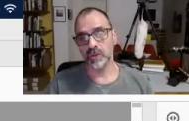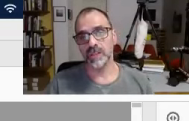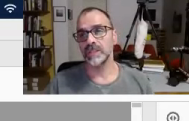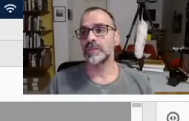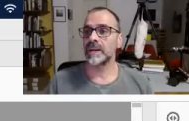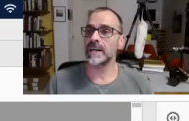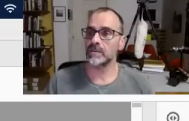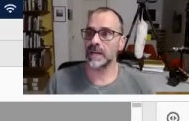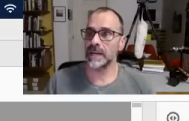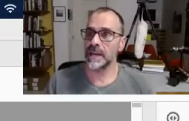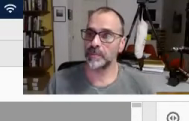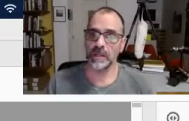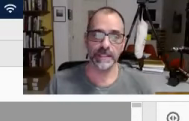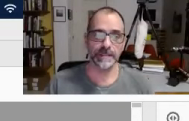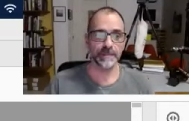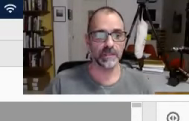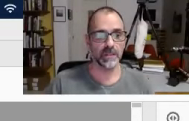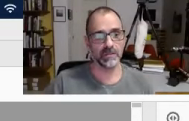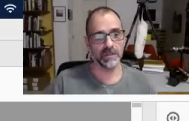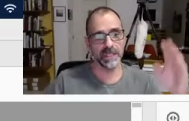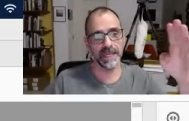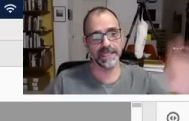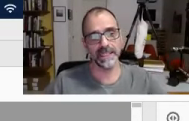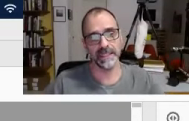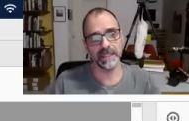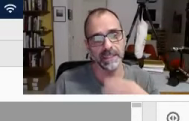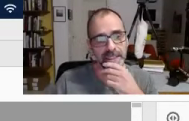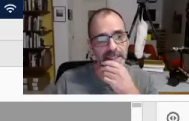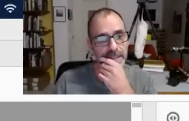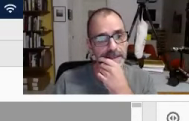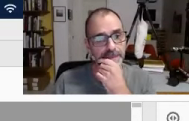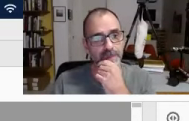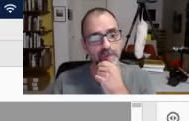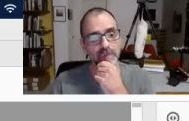os dois inovaram na época, né? Então, aqui